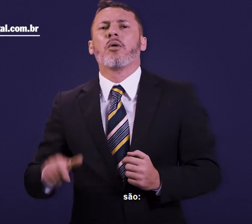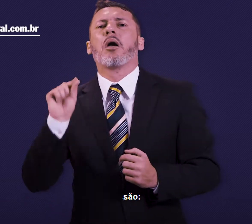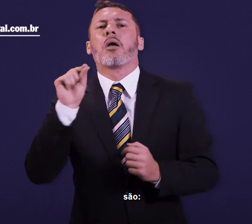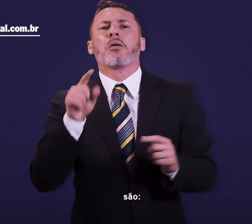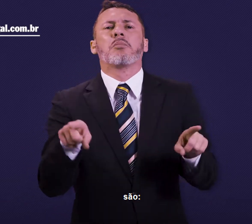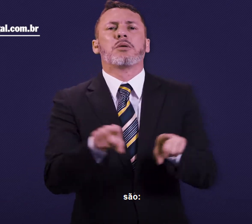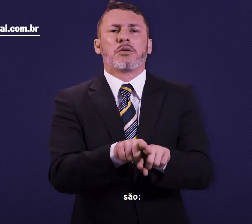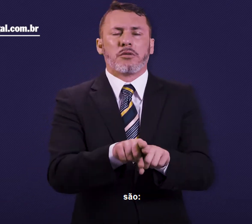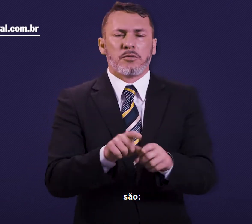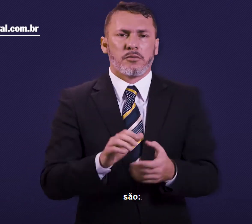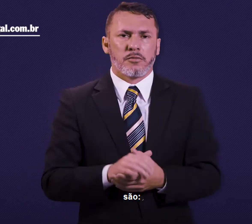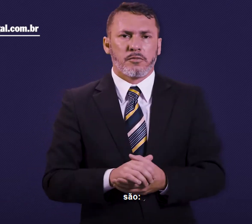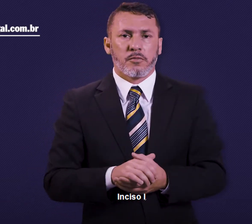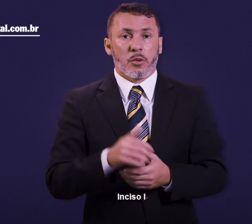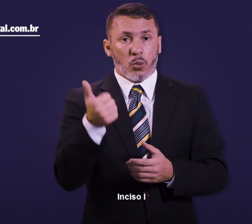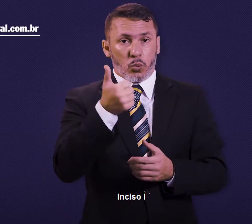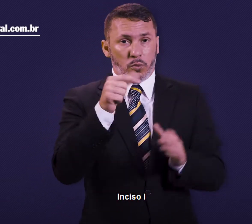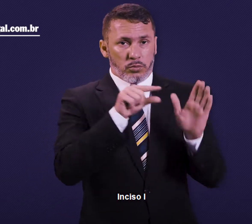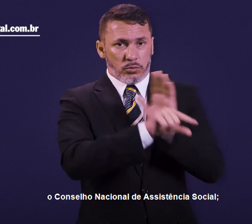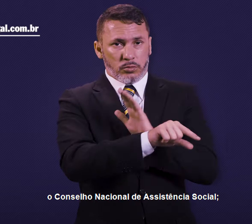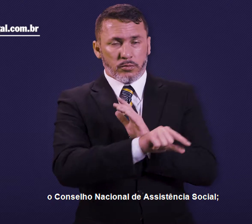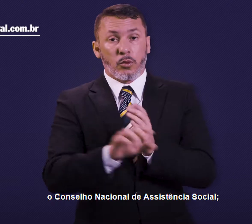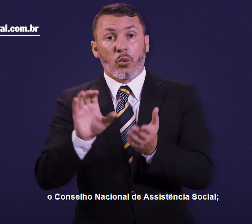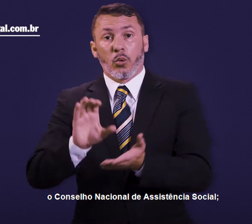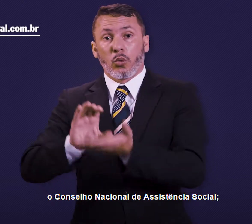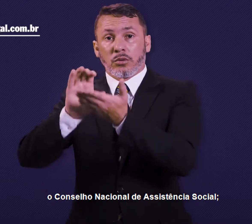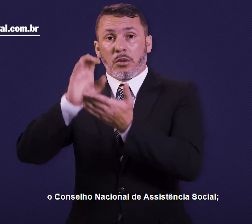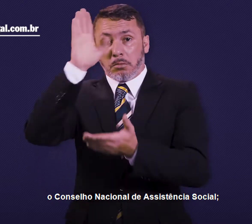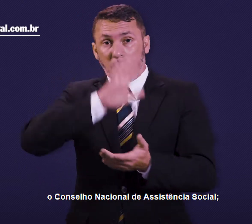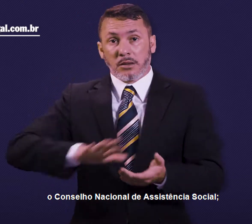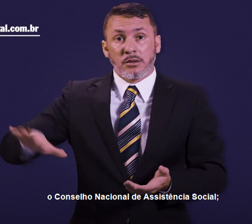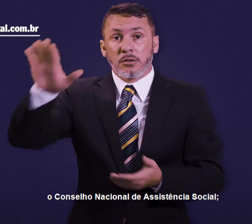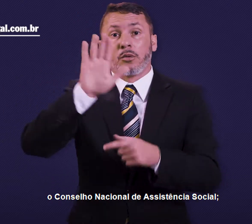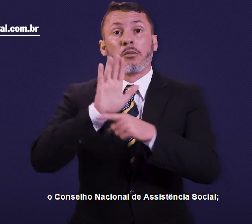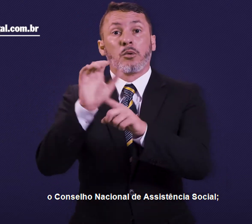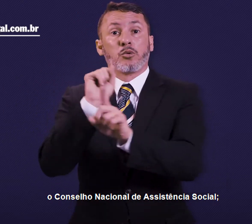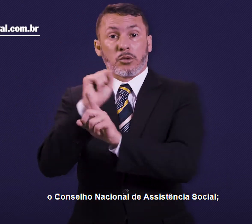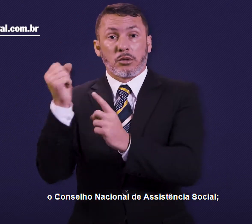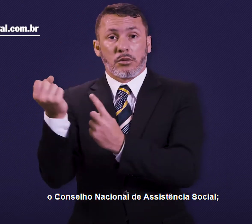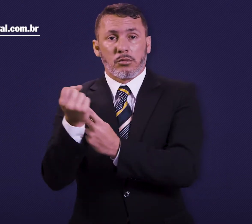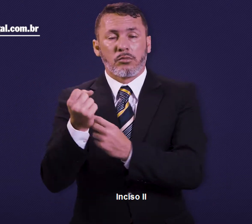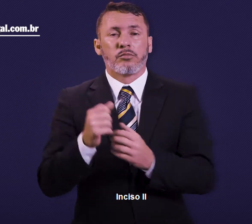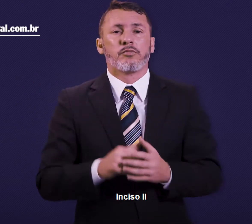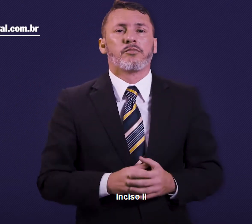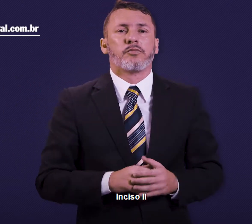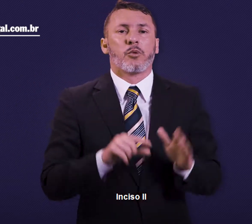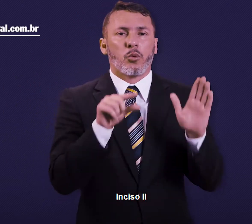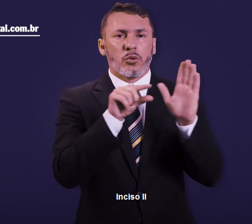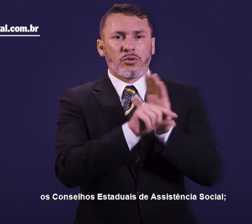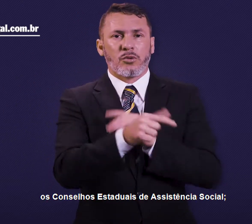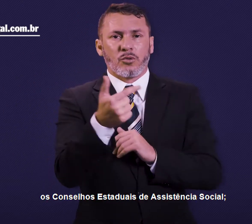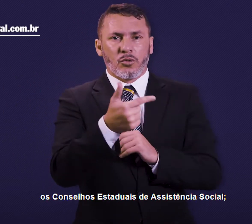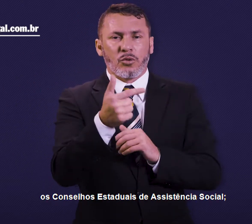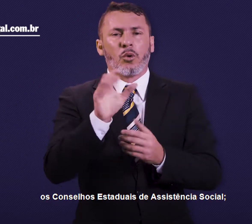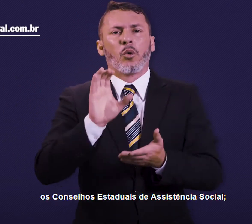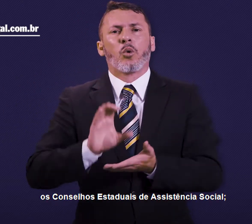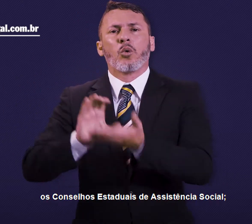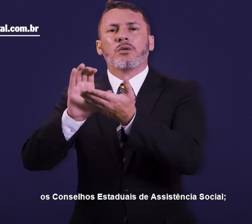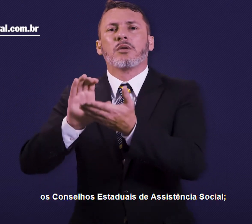são: Inciso 1. O Conselho Nacional de Assistência Social. Inciso 2. Os Conselhos